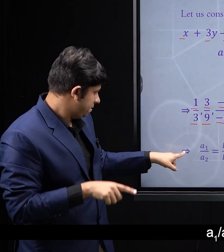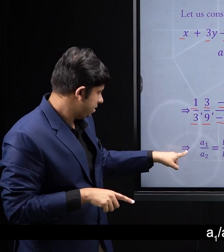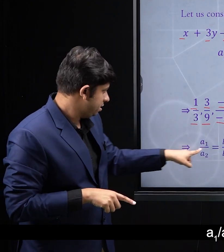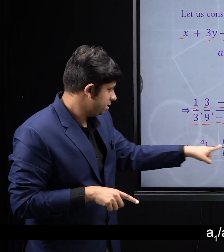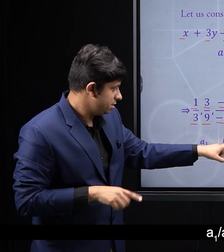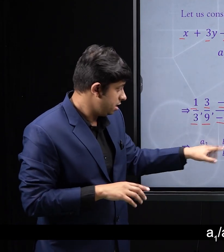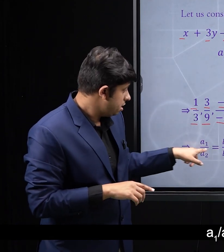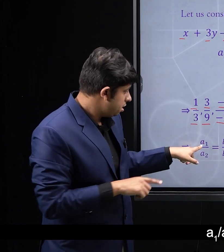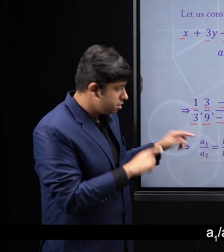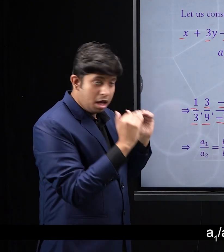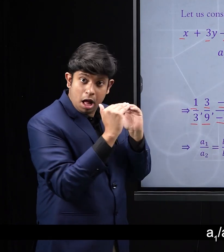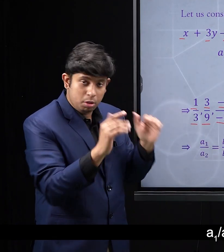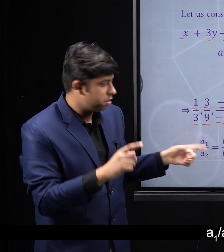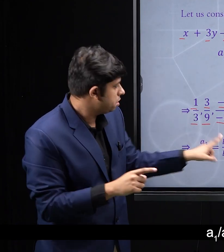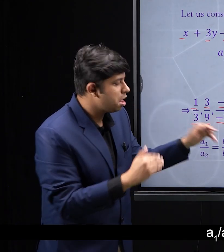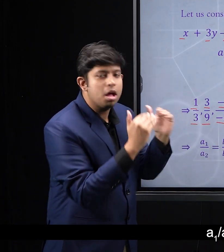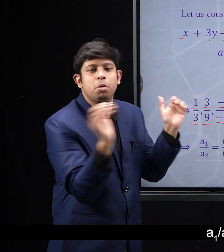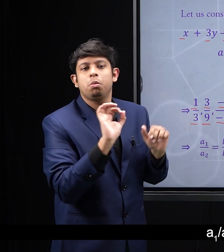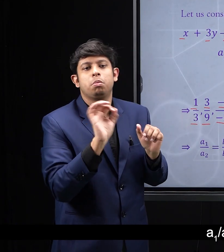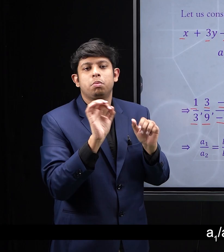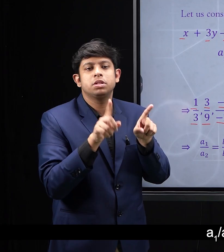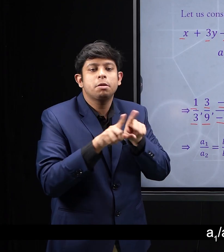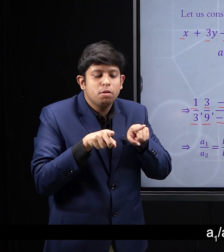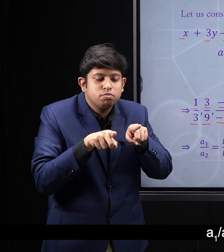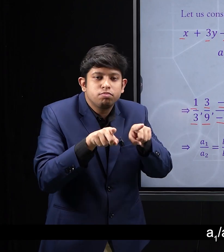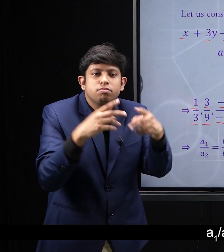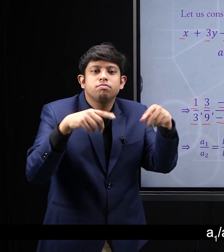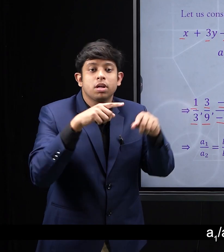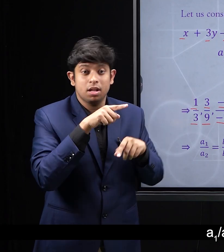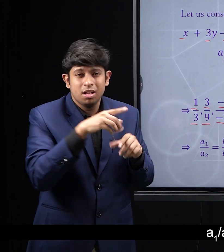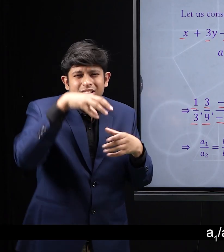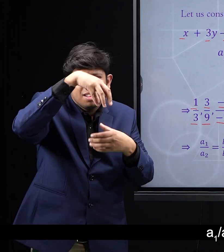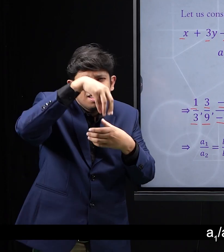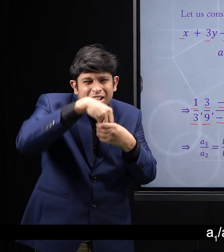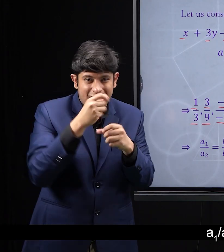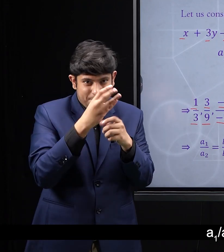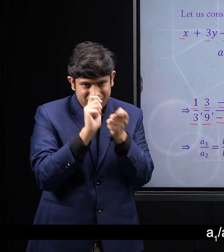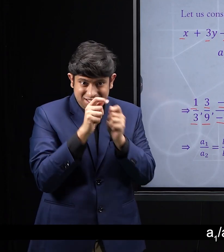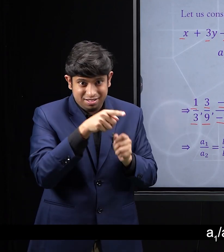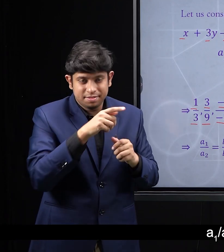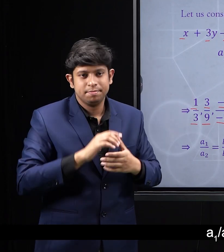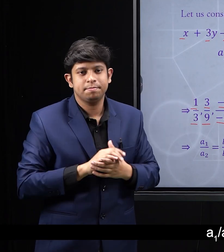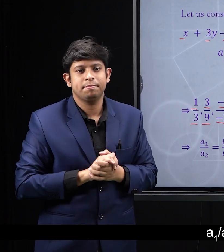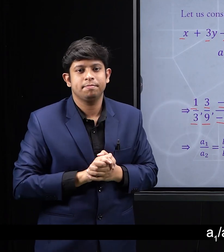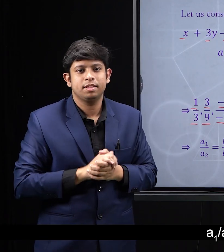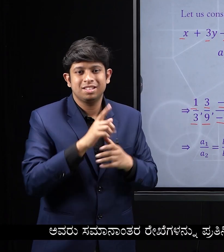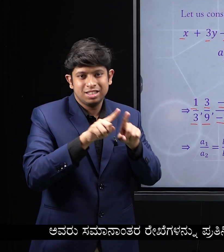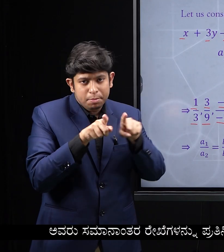A1 ಡಿವೈಡ್ ಬೈ A2 = B1 ಡಿವೈಡ್ ಬೈ B2 ಸಮನಾಗಿಲ್ಲ C1 ಡಿವೈಡ್ ಬೈ C2. ಅವರು